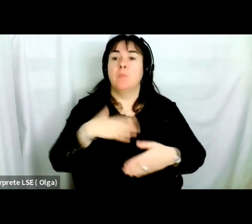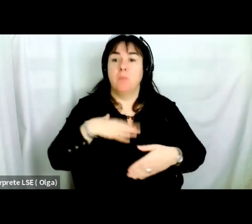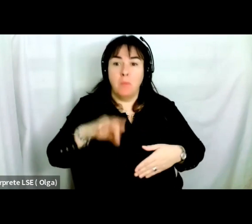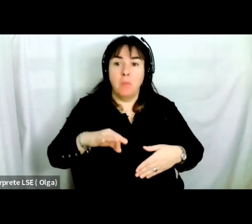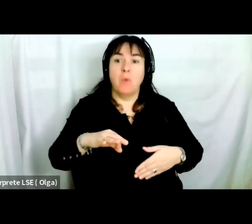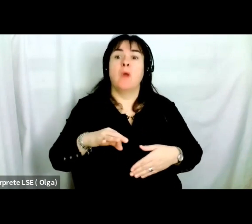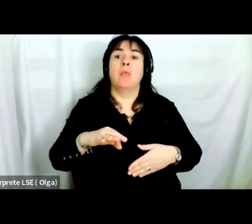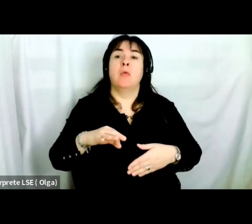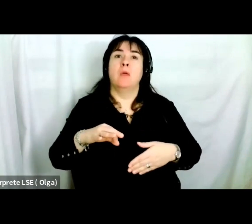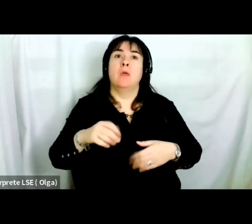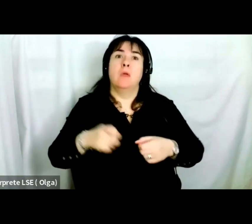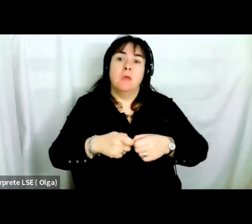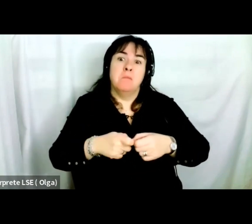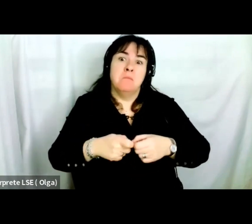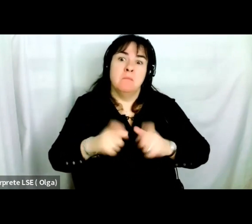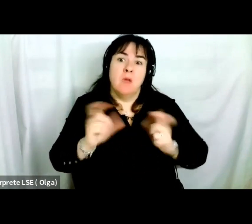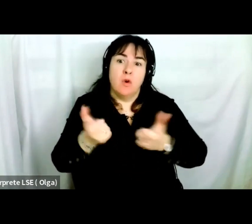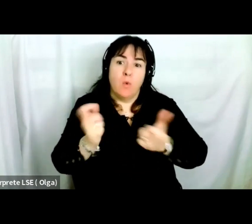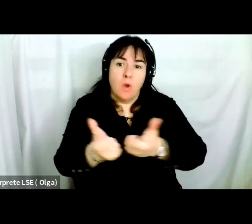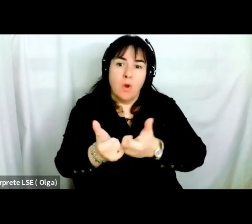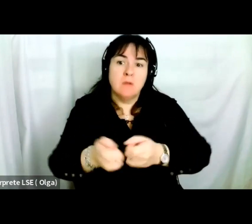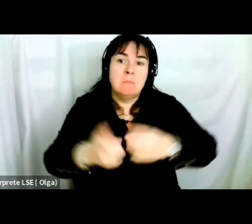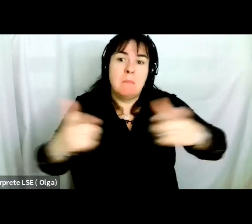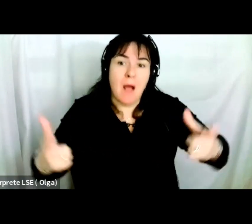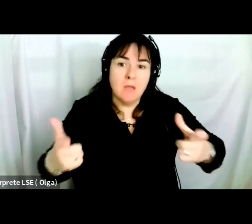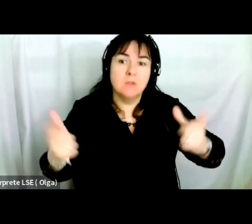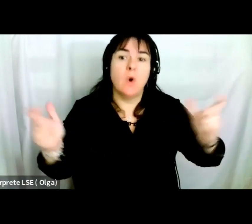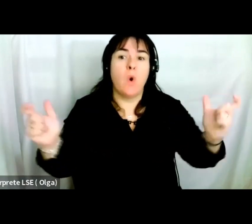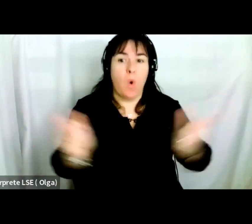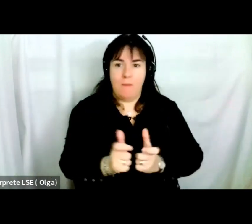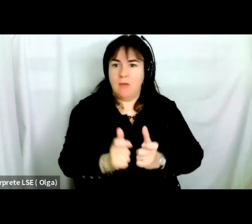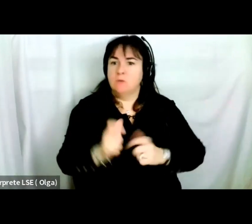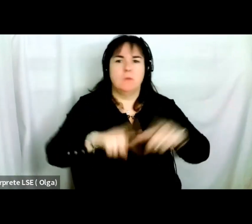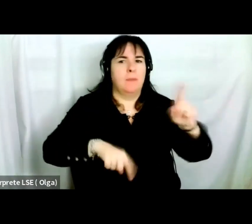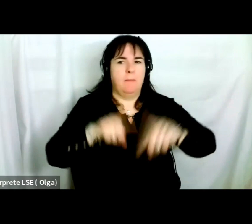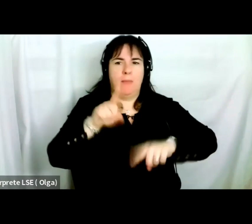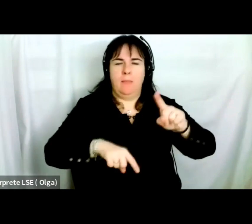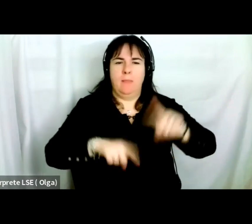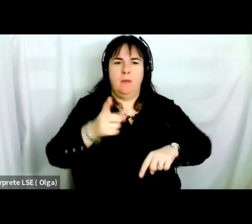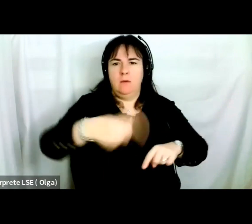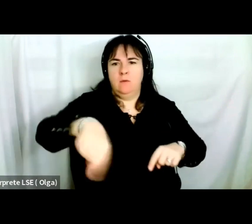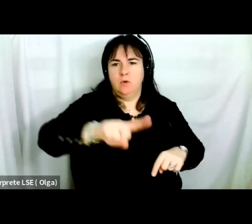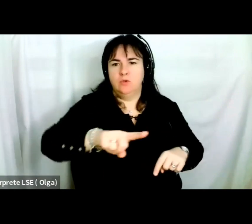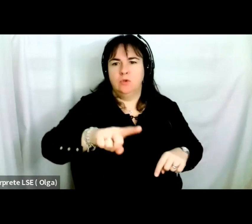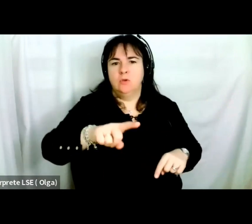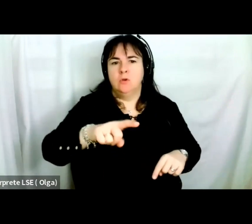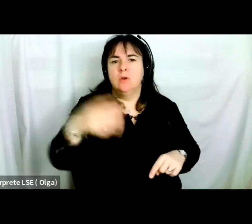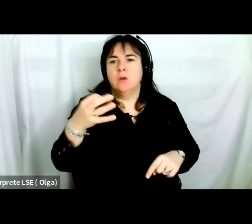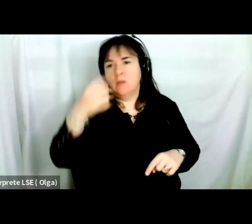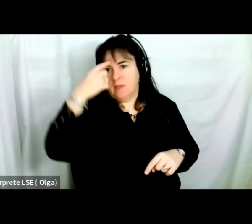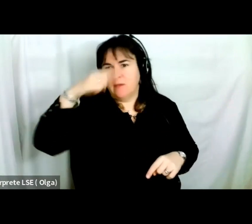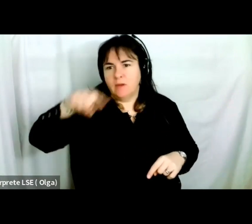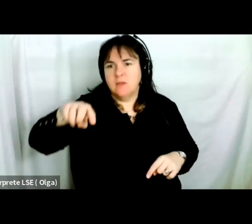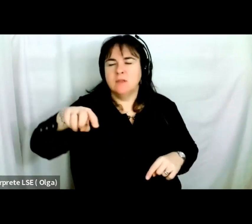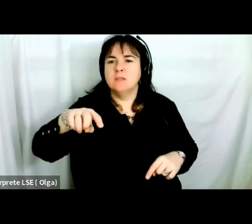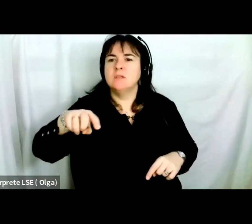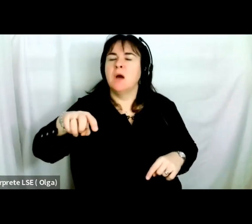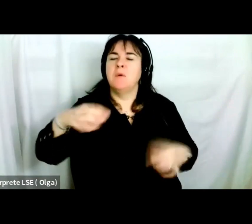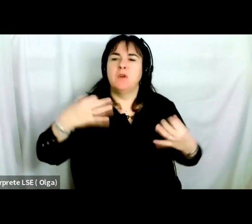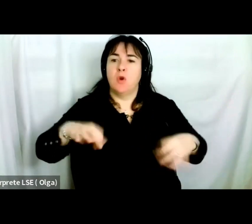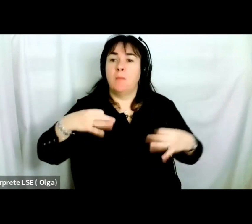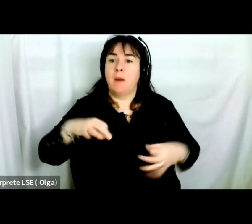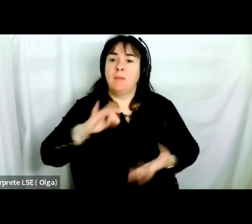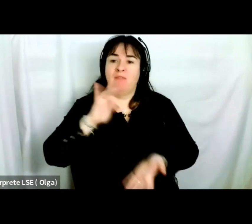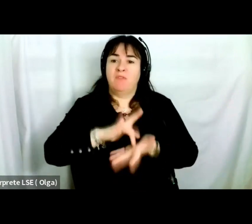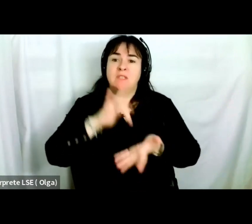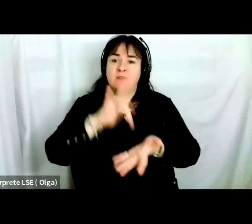menos. Ya os digo, se os va adaptando a vosotros. Pero sí que tenéis que tener conocimiento de que lo normal es hacer ese calendario de sesiones y que es